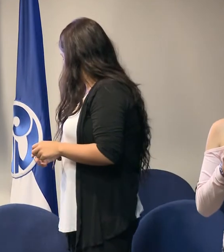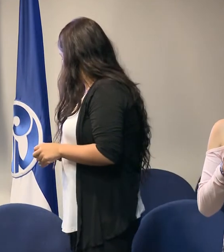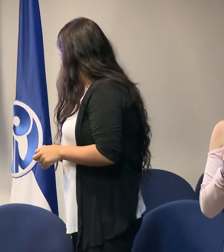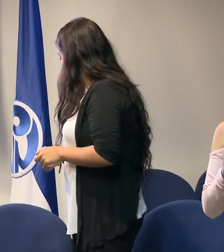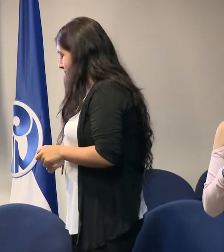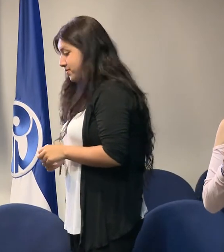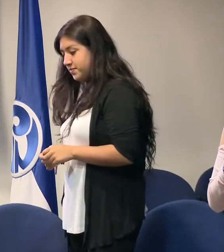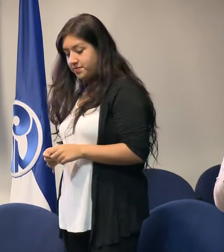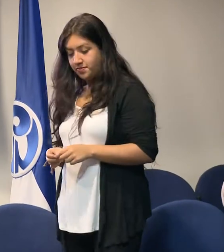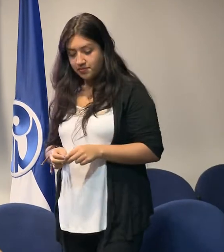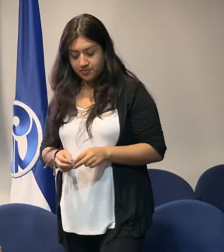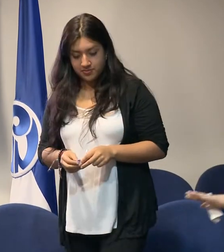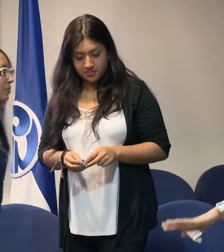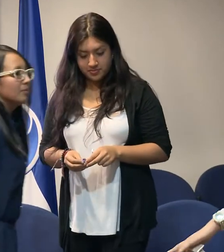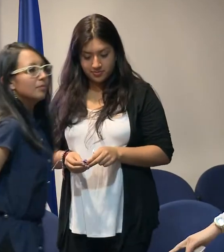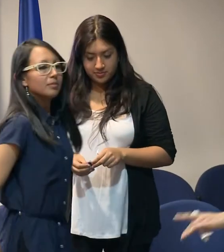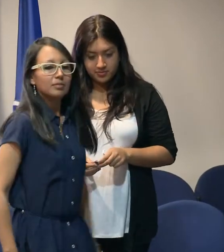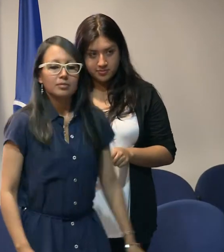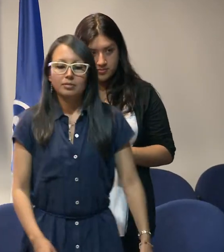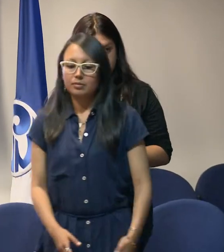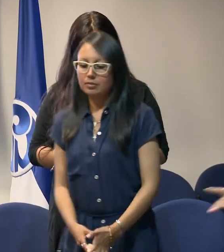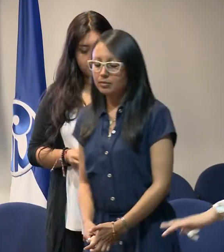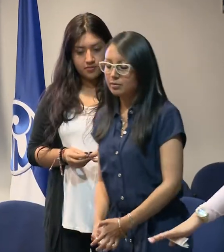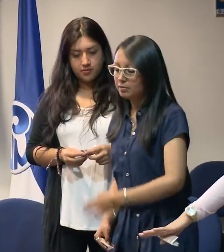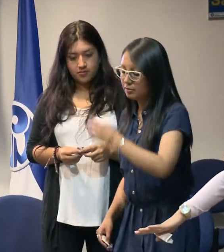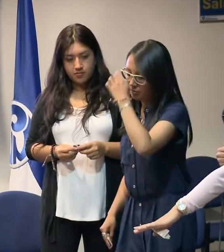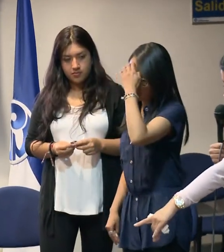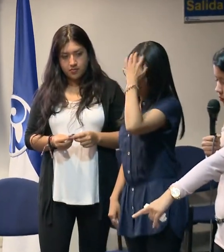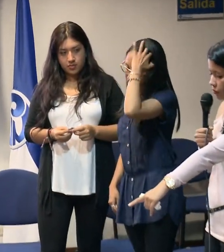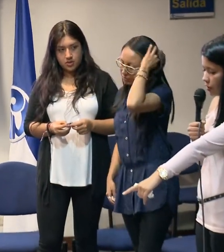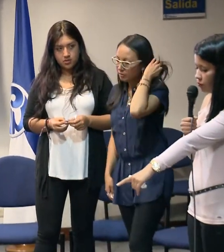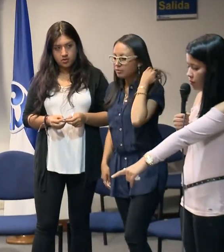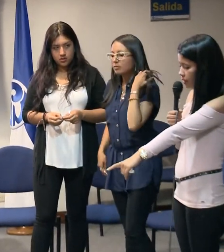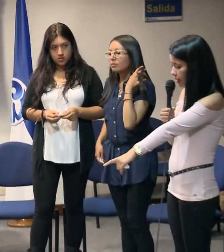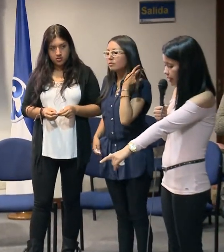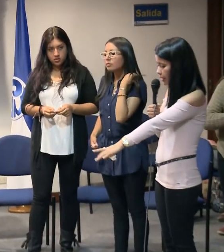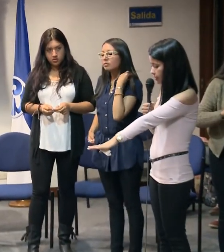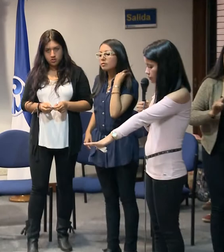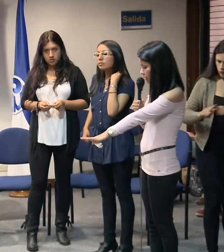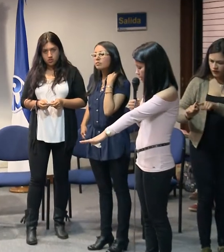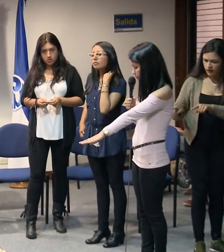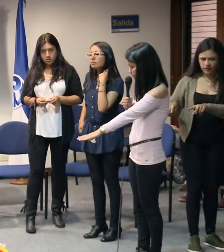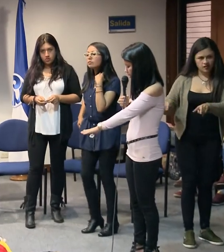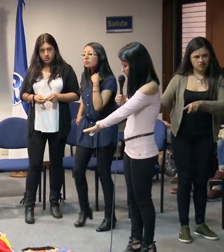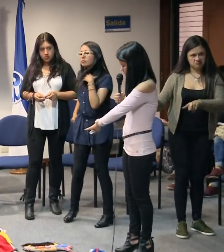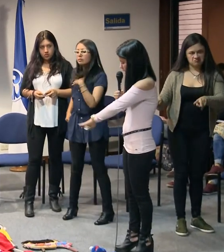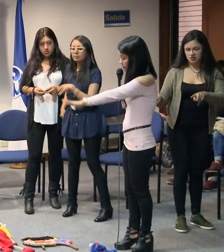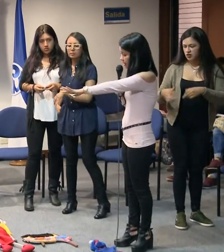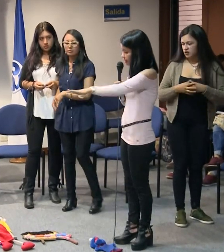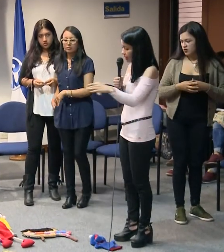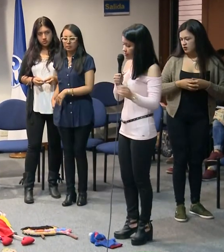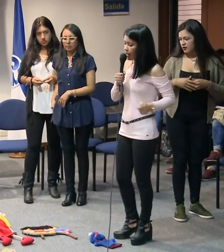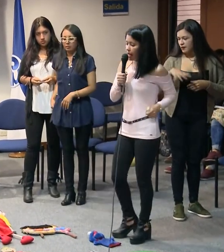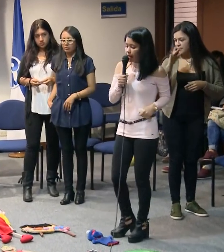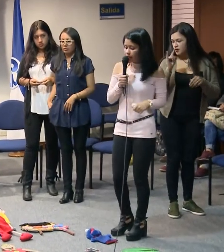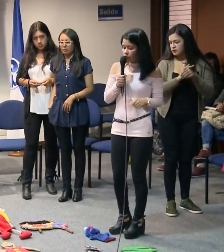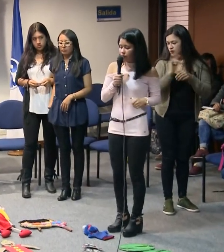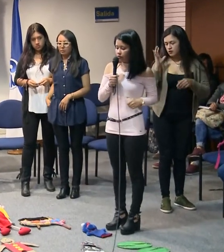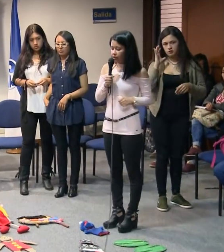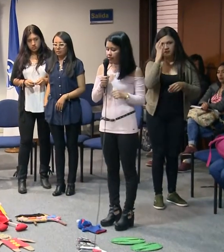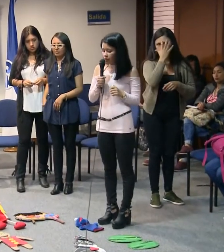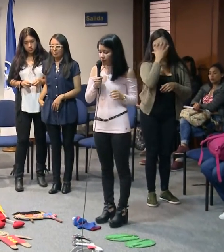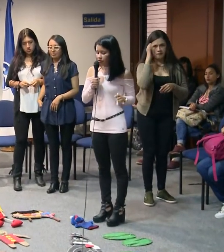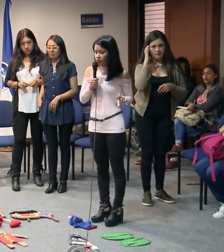bastante drásticos, porque los diferentes personajes que nosotros realizamos, como ustedes pueden ver ahí, son las máscaras.